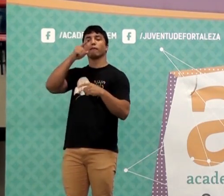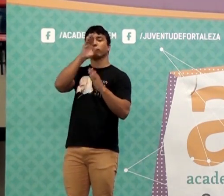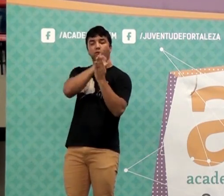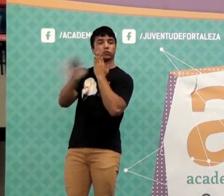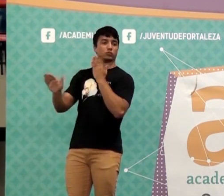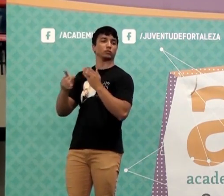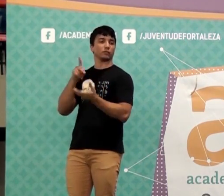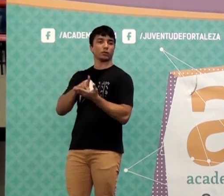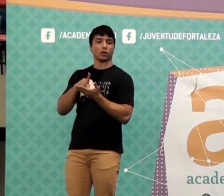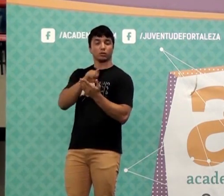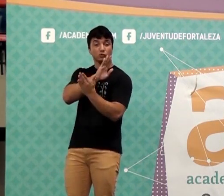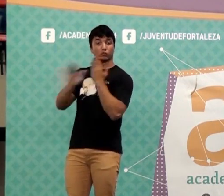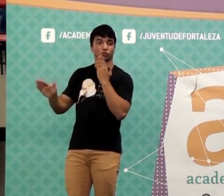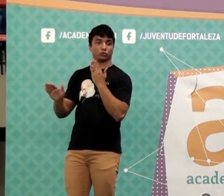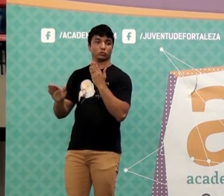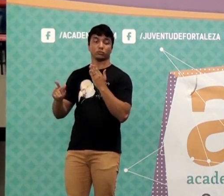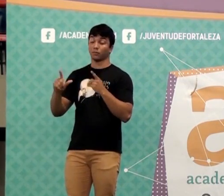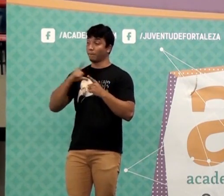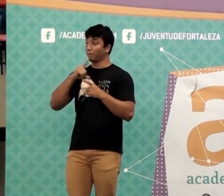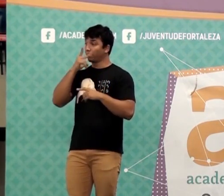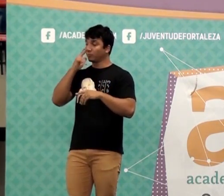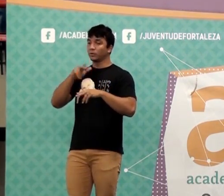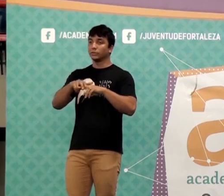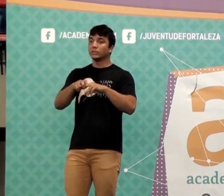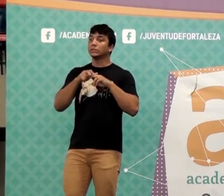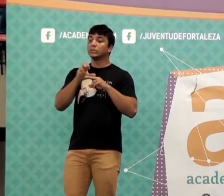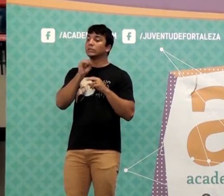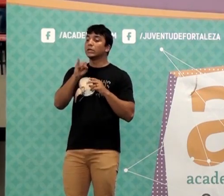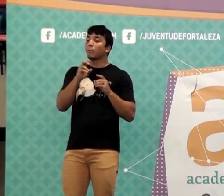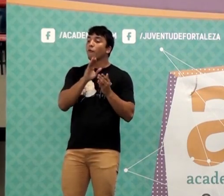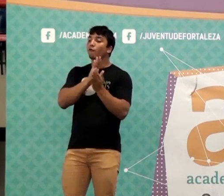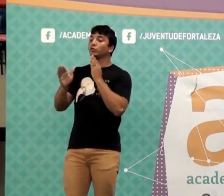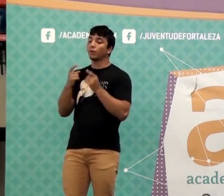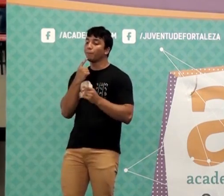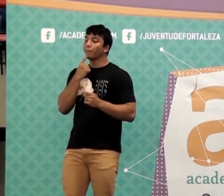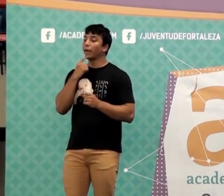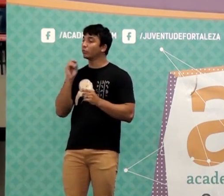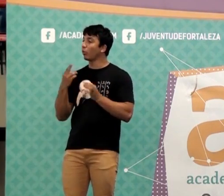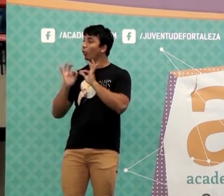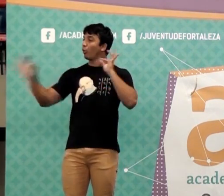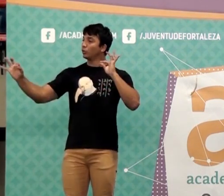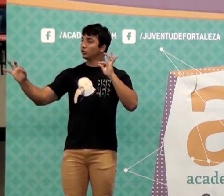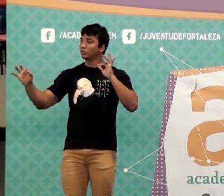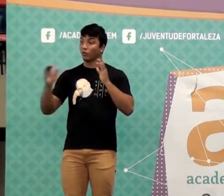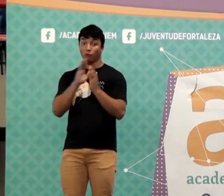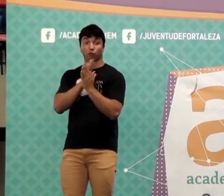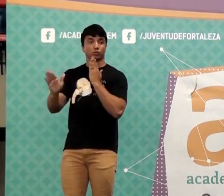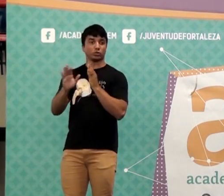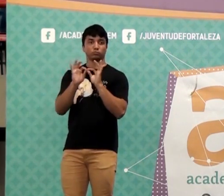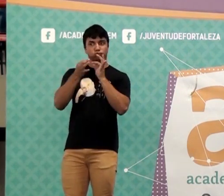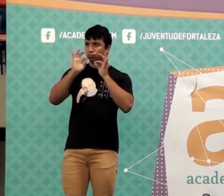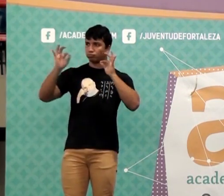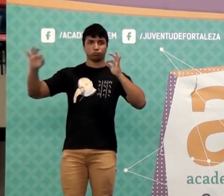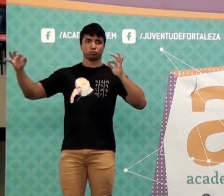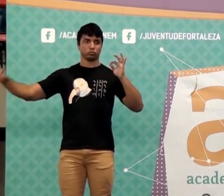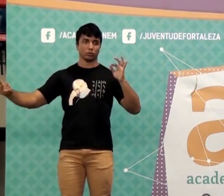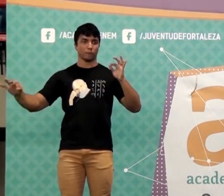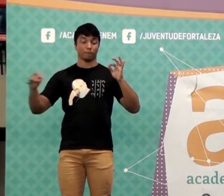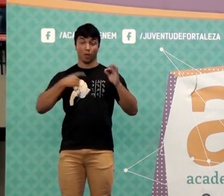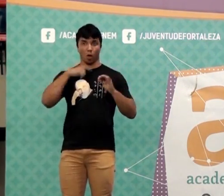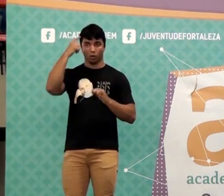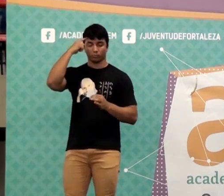Se você tivesse indo fugir, você é para perto ou para longe? O mais longe possível. Então bote uma coisa na